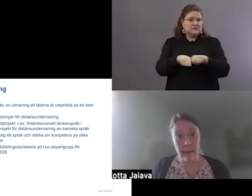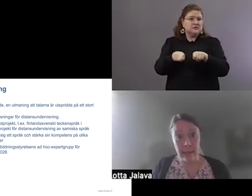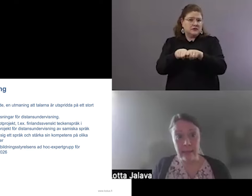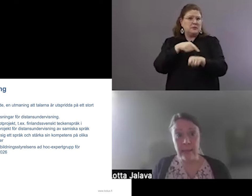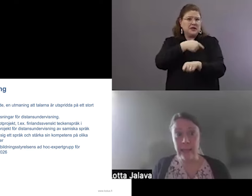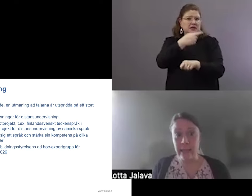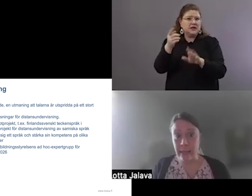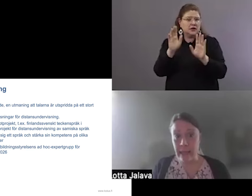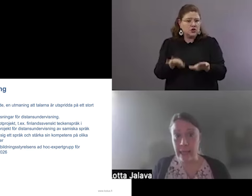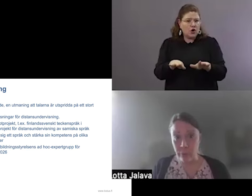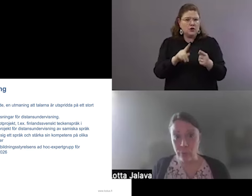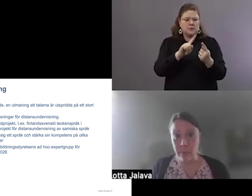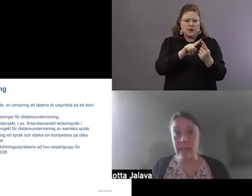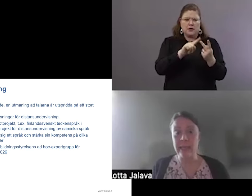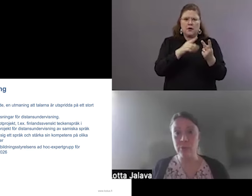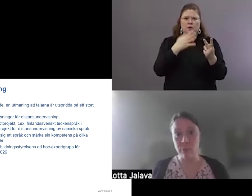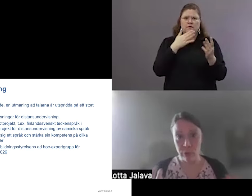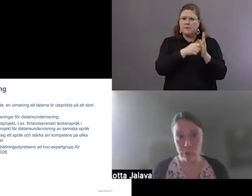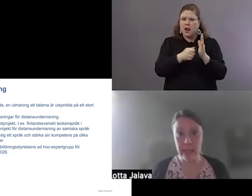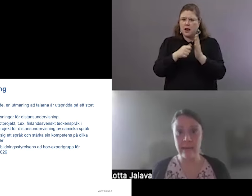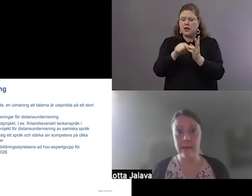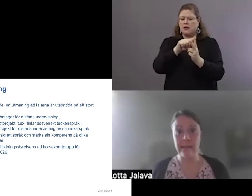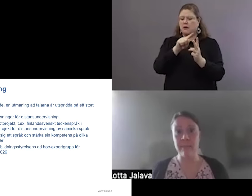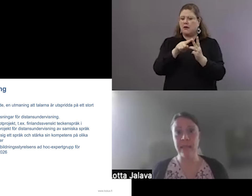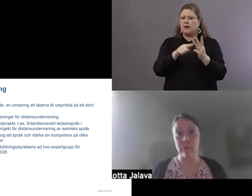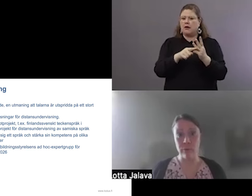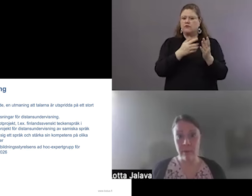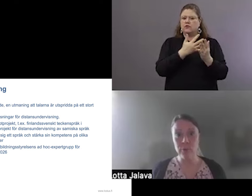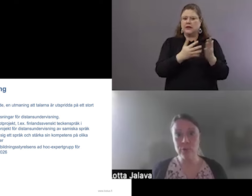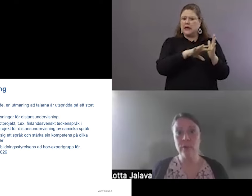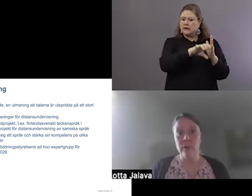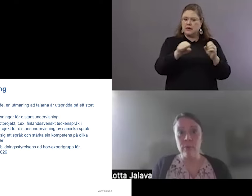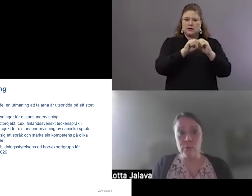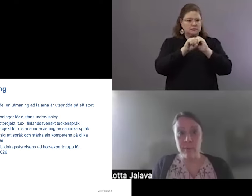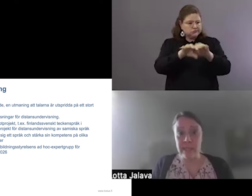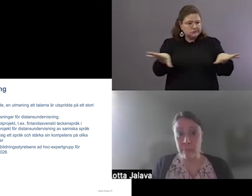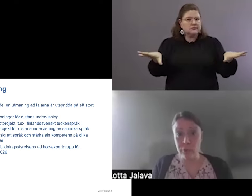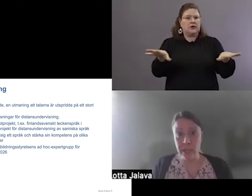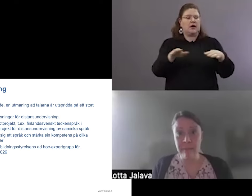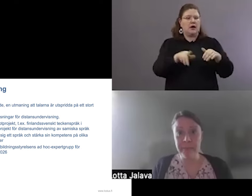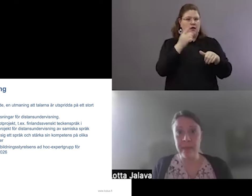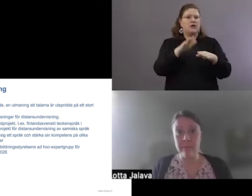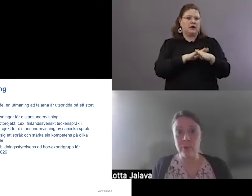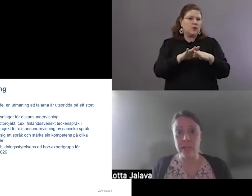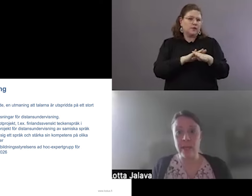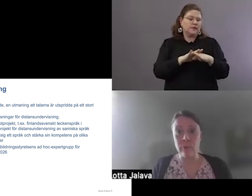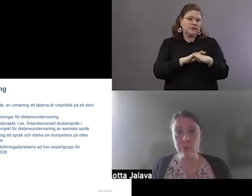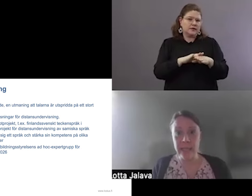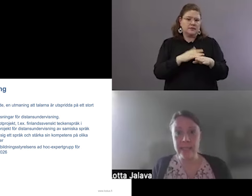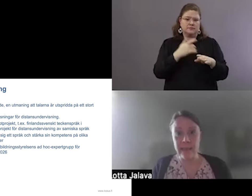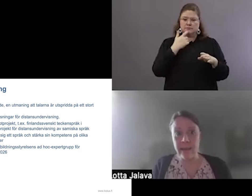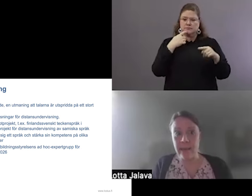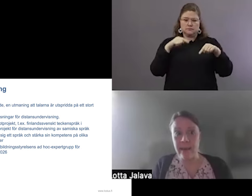vakinaistaa ja laajentaa eri kieliryhmille, ja tämä on semmoinen yhteinen haaste, mitä on hyvä myös Suomessa pohtia